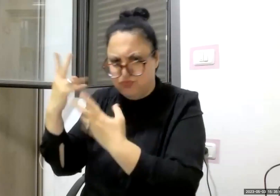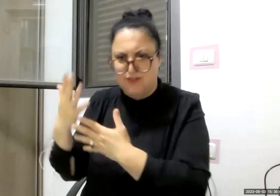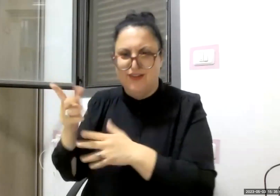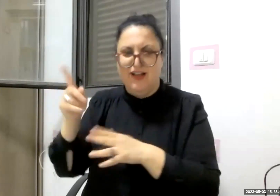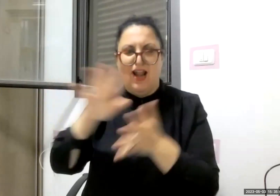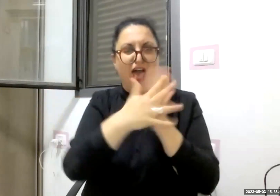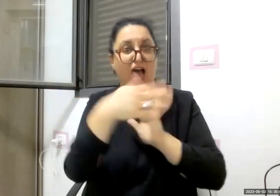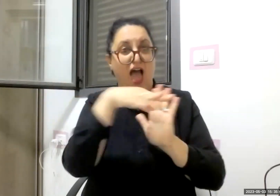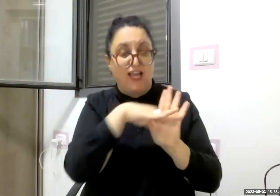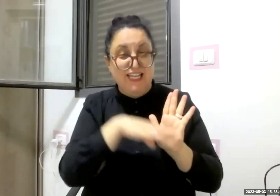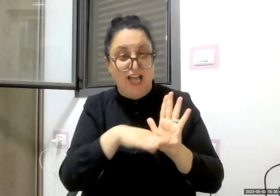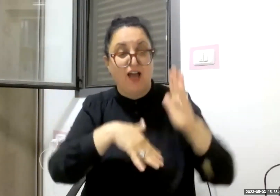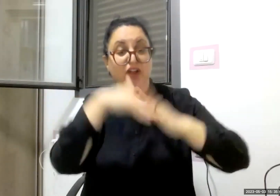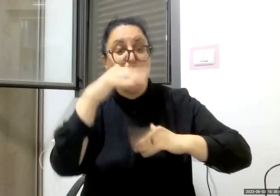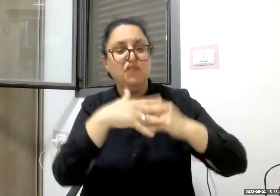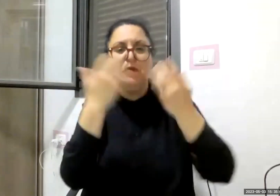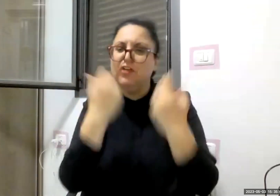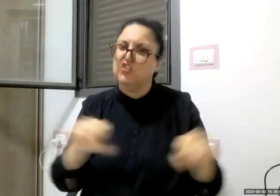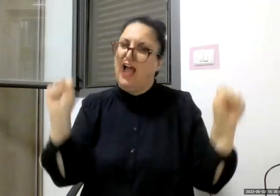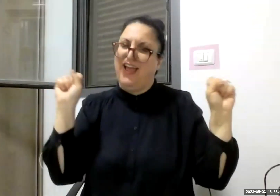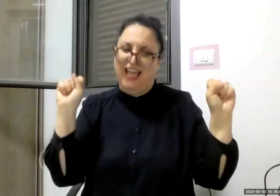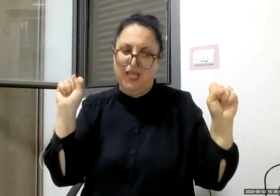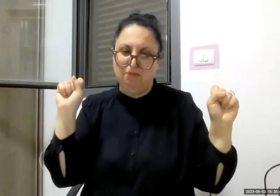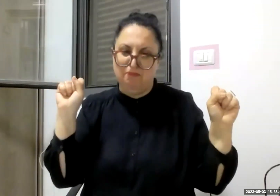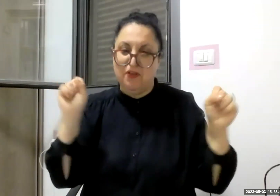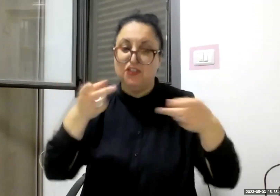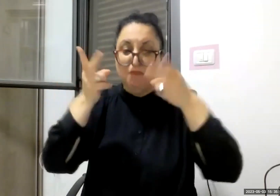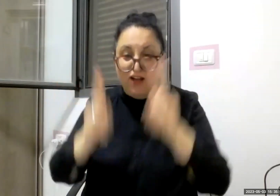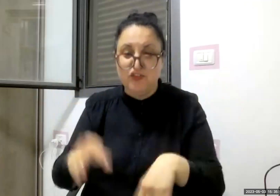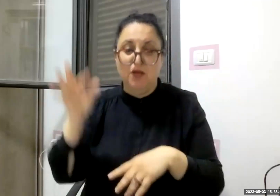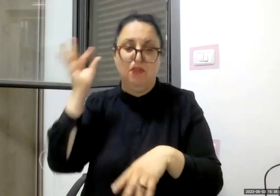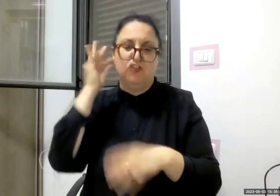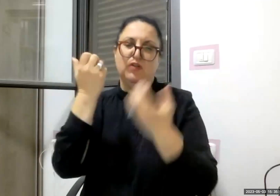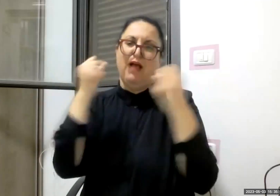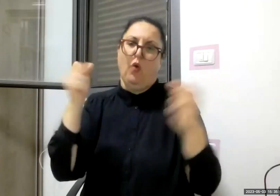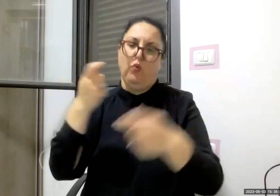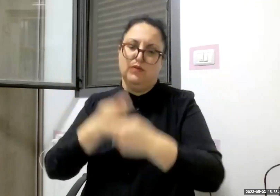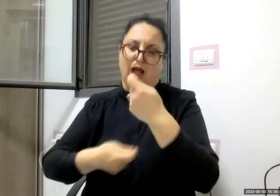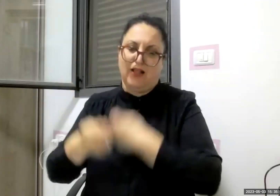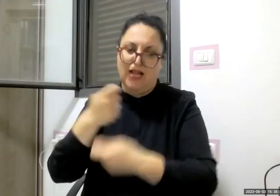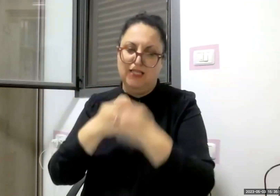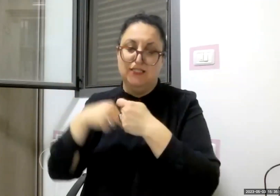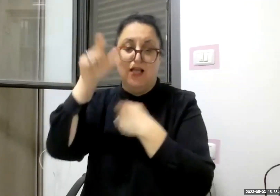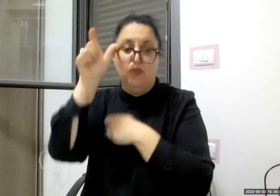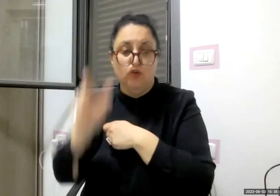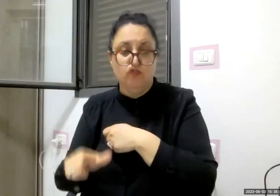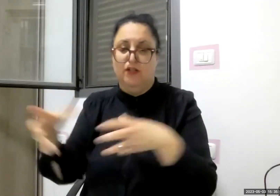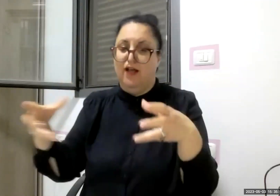להשאיר את הידע הזה ולגרום לו להגיע לחקיקה משחררת מאפשרת לתת